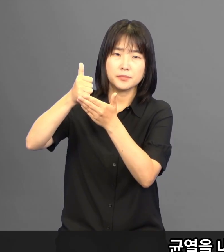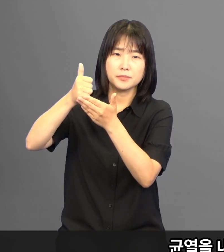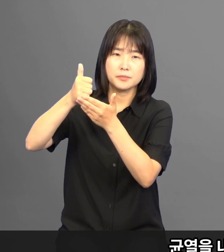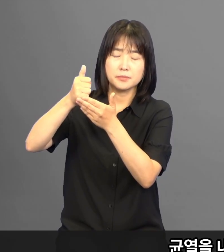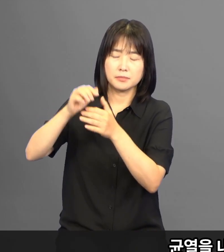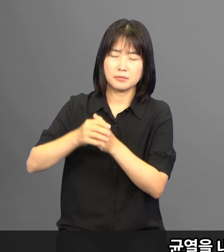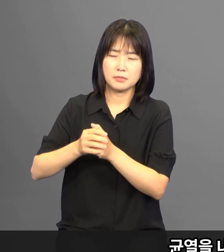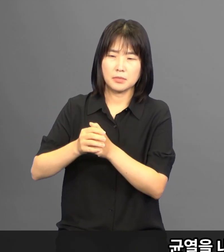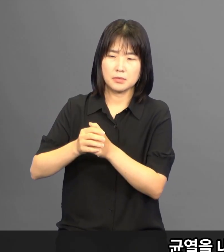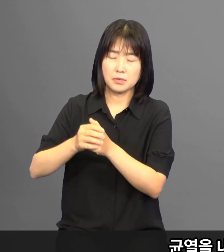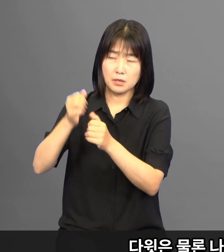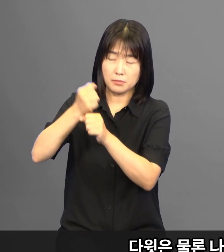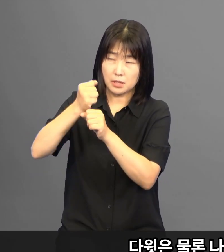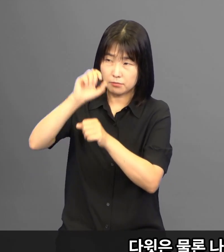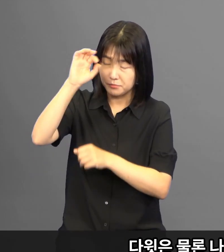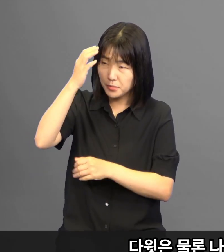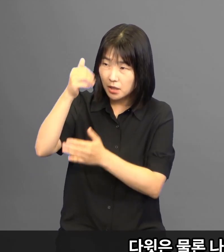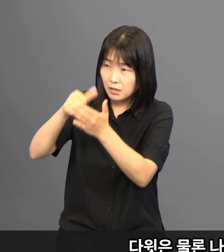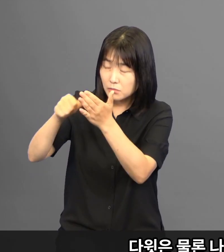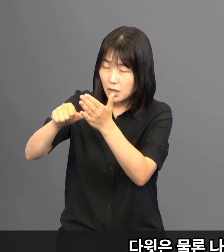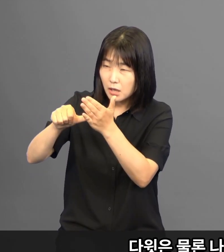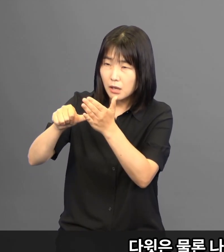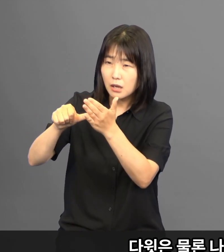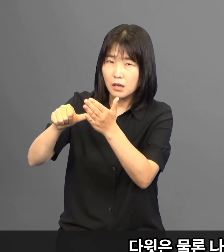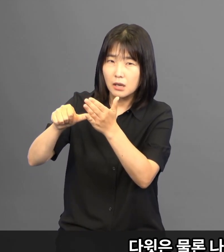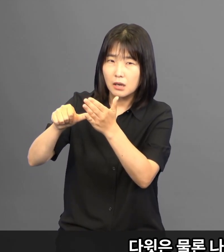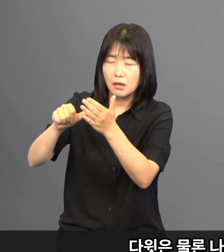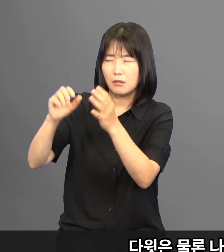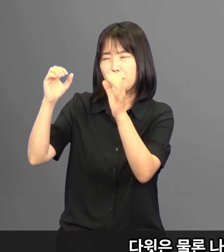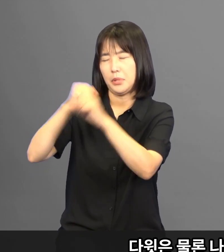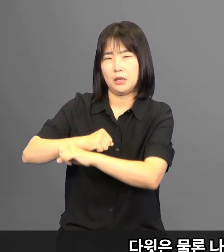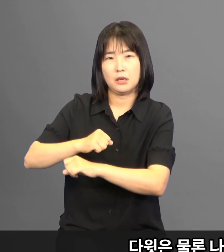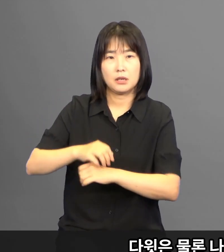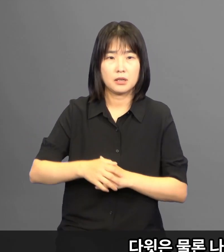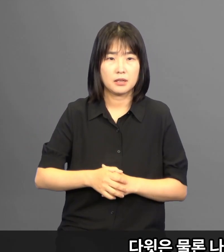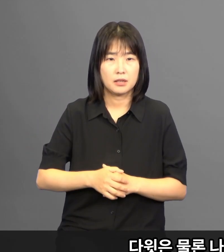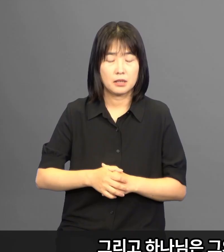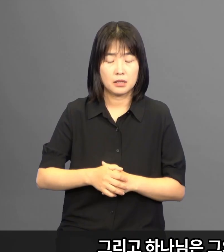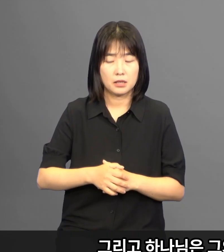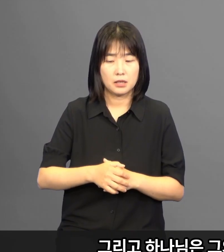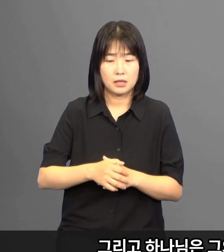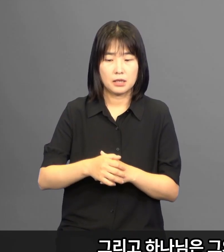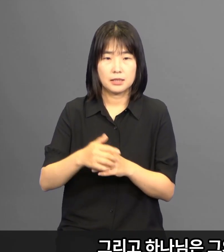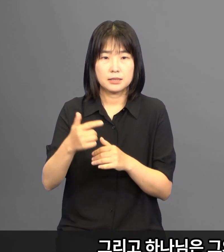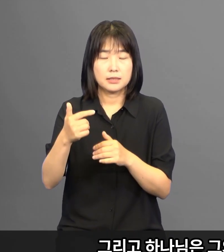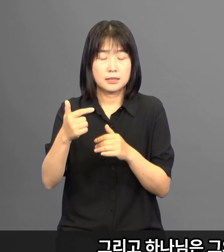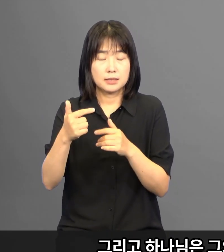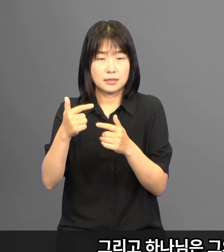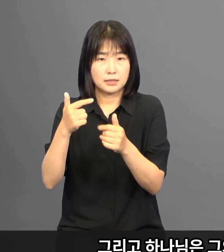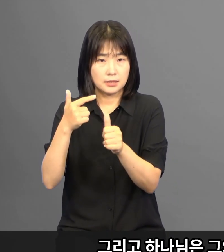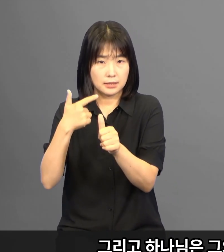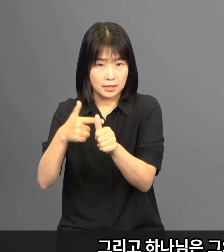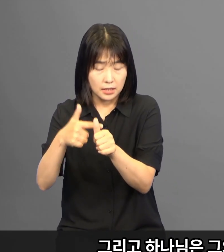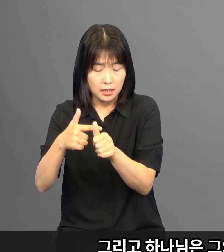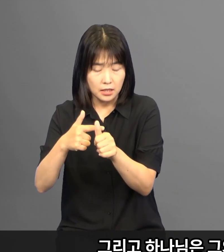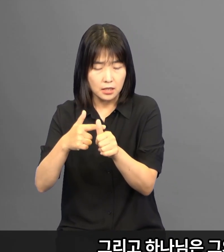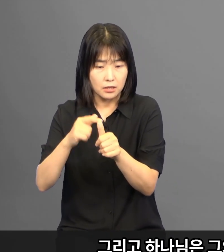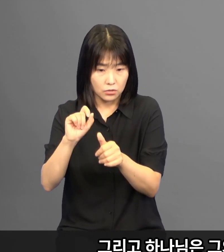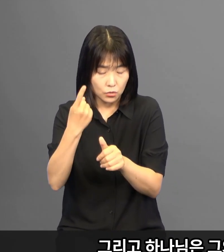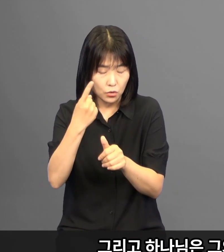균열을 내기 시작합니다. 다윗은 물론 나단을 통해서 회개했죠. 그리고 하나님은 그의 죄를